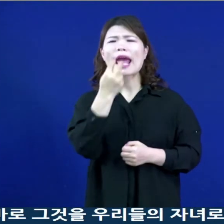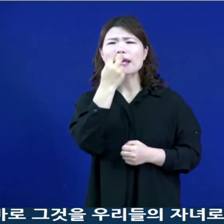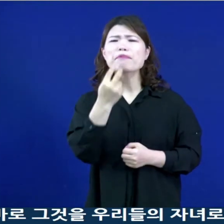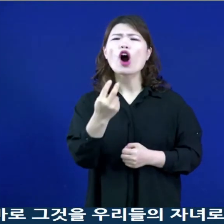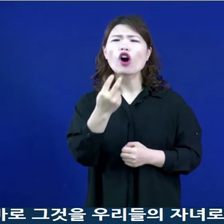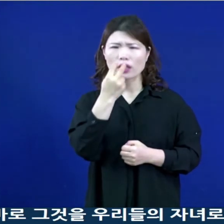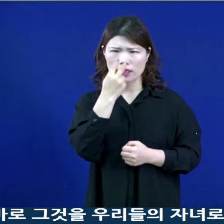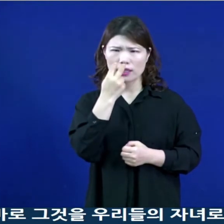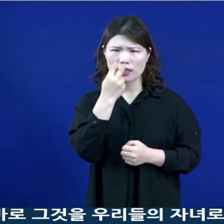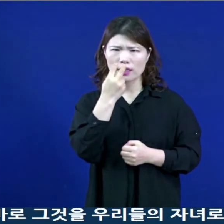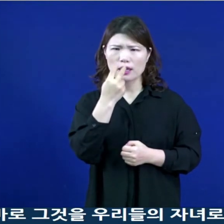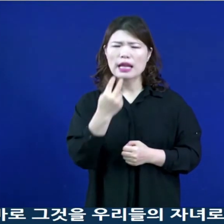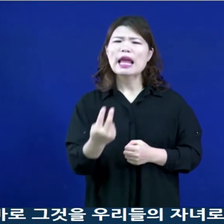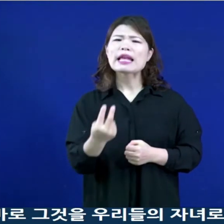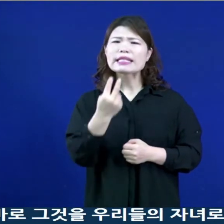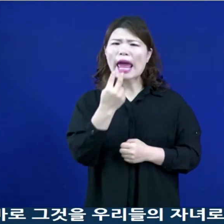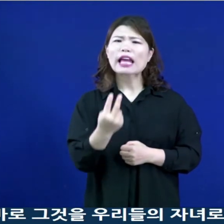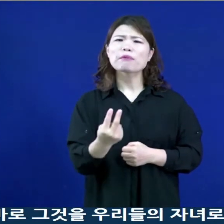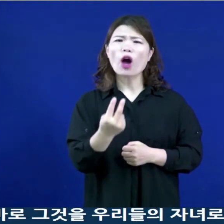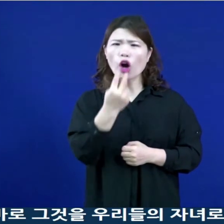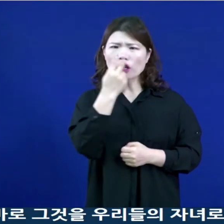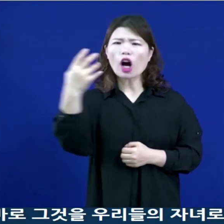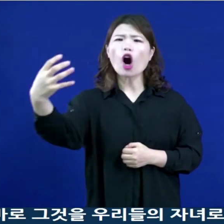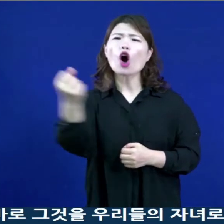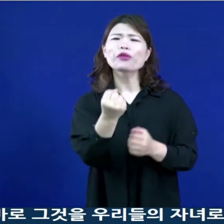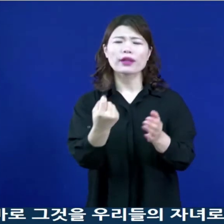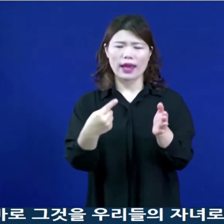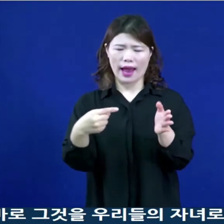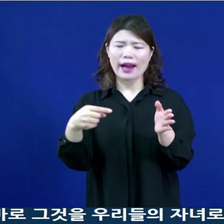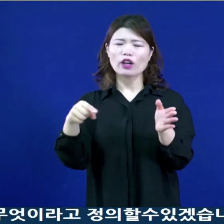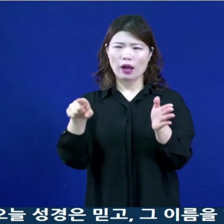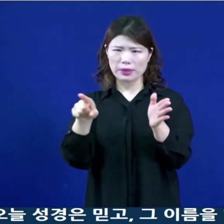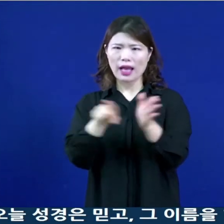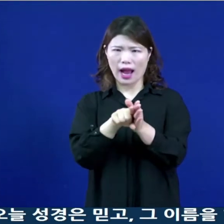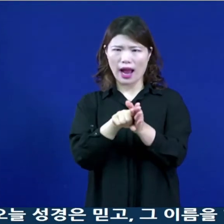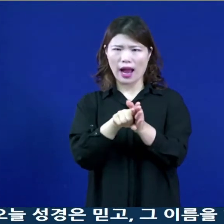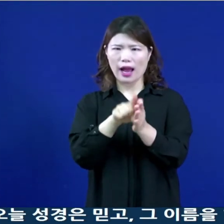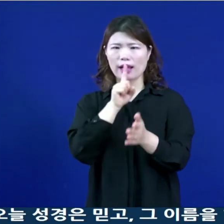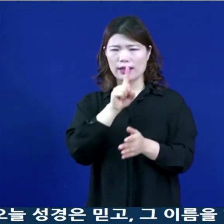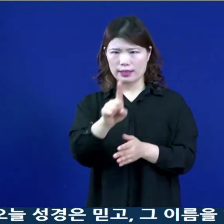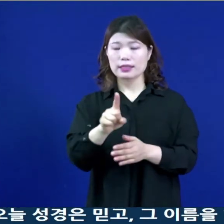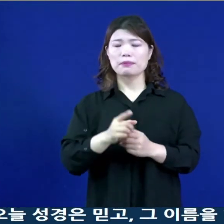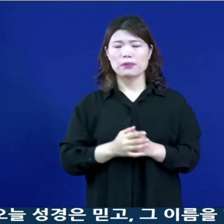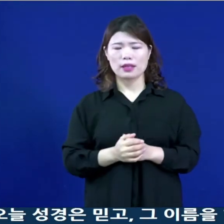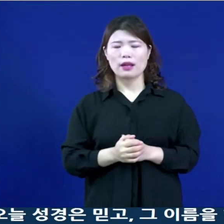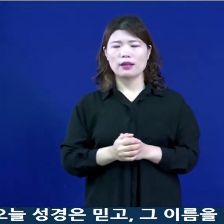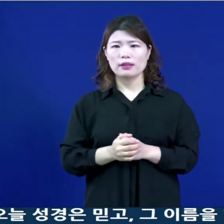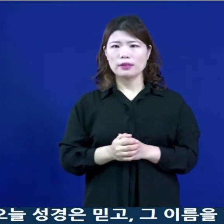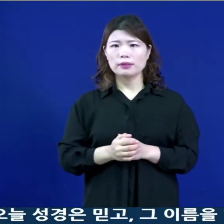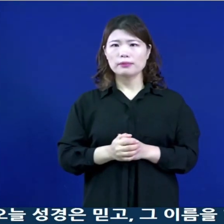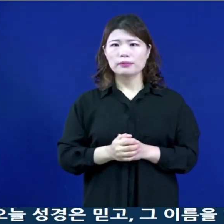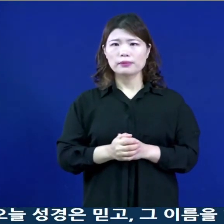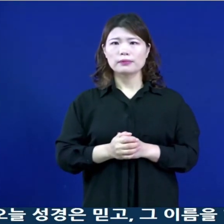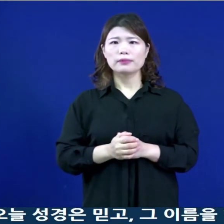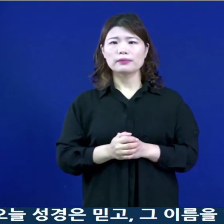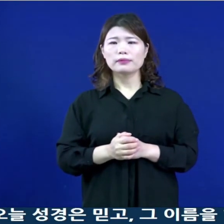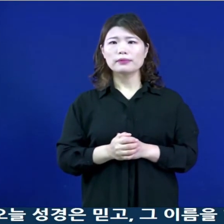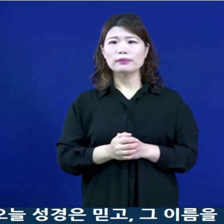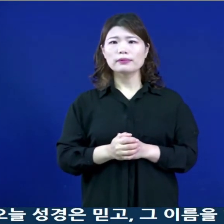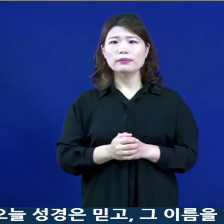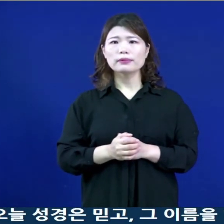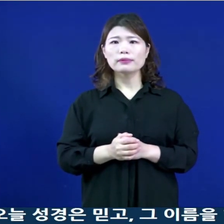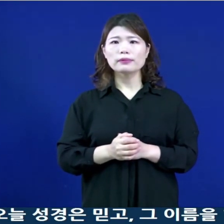무엇을? 생명을 얻게 하려 함이라 라고 답변을 해주고 있습니다.